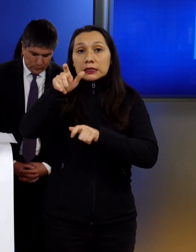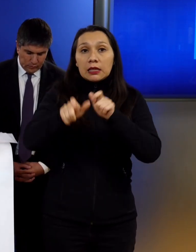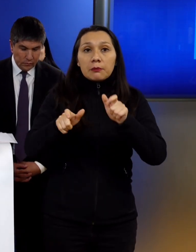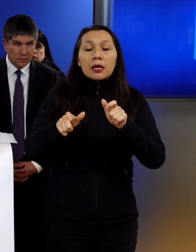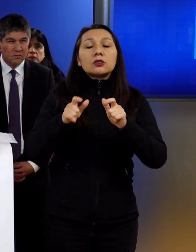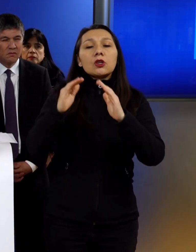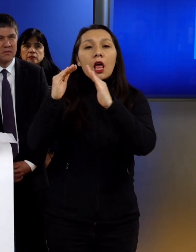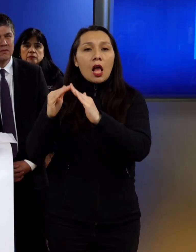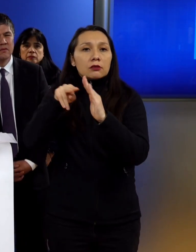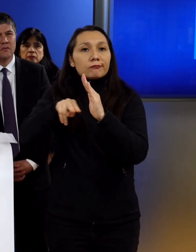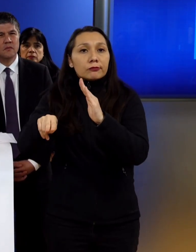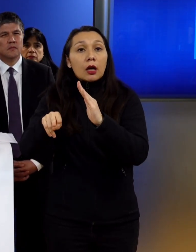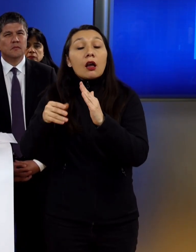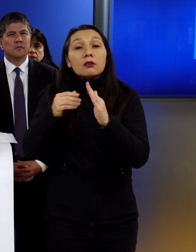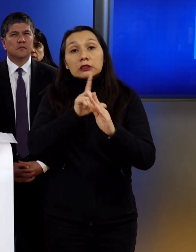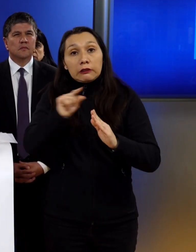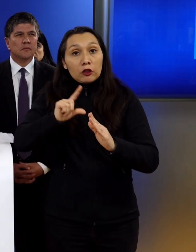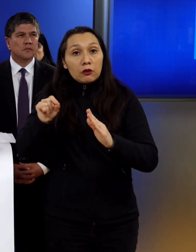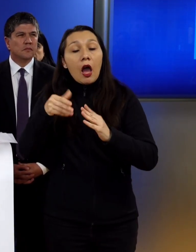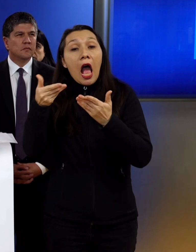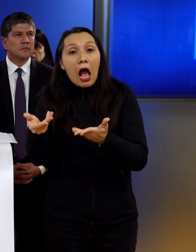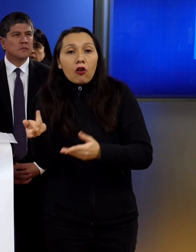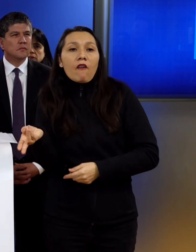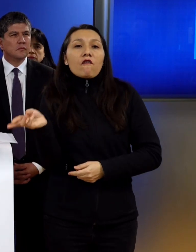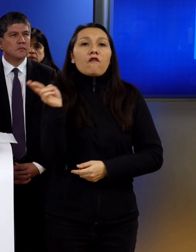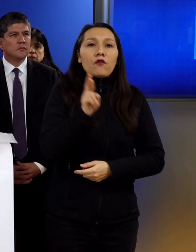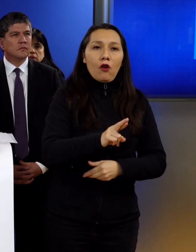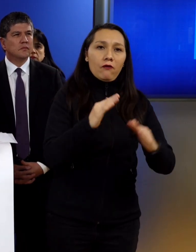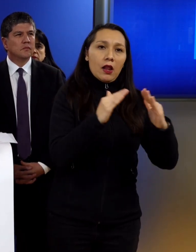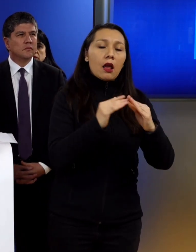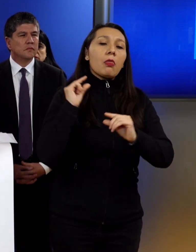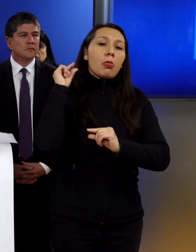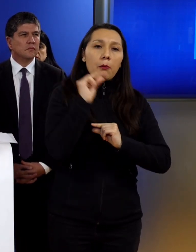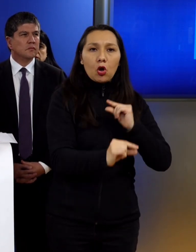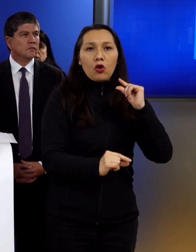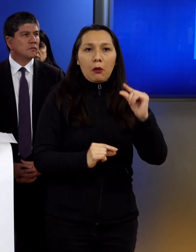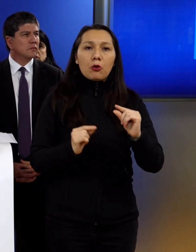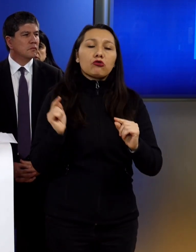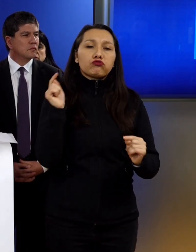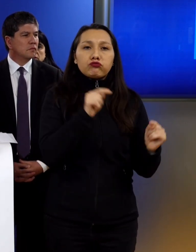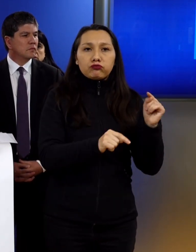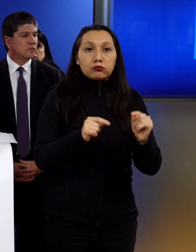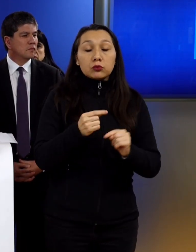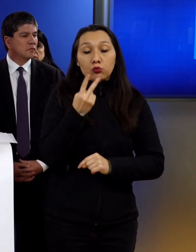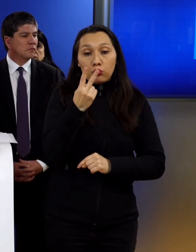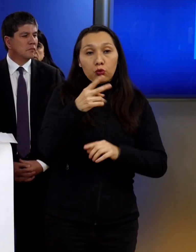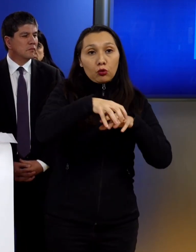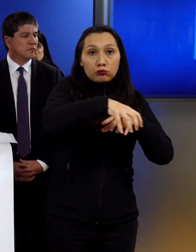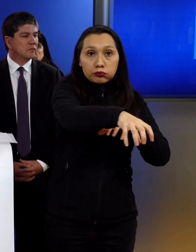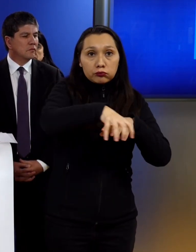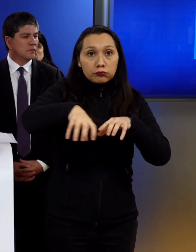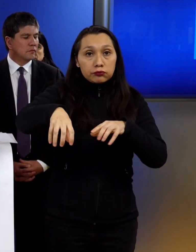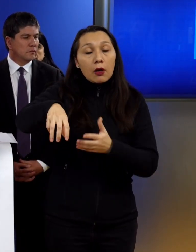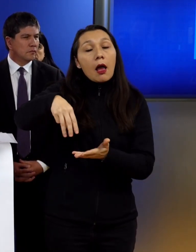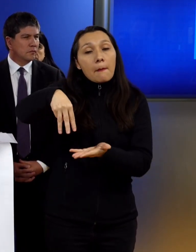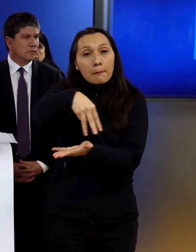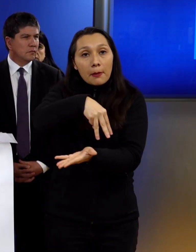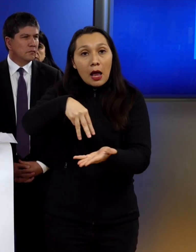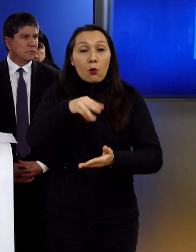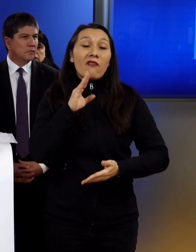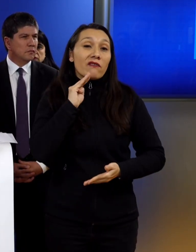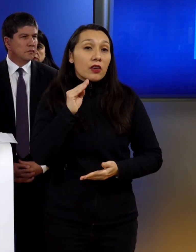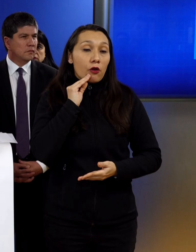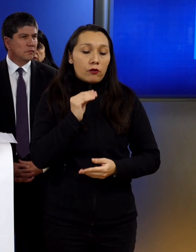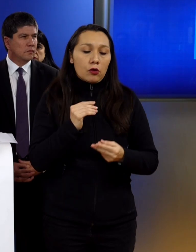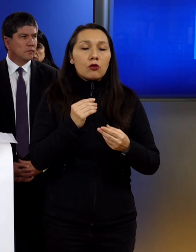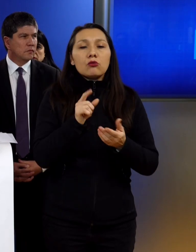estuvieron albergadas y que están volviendo a sus domicilios de manera progresiva y dos sectores en la región del Maule y de